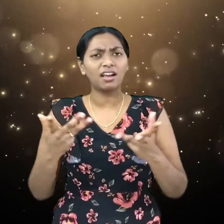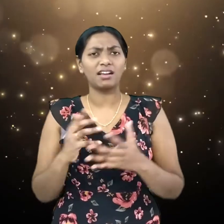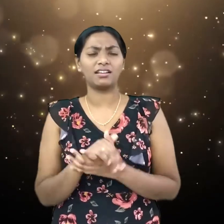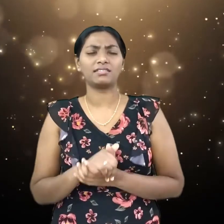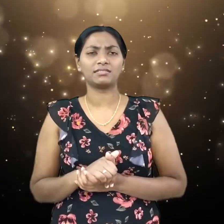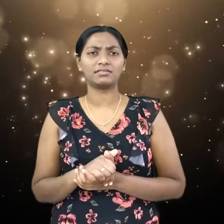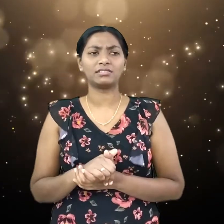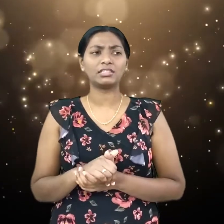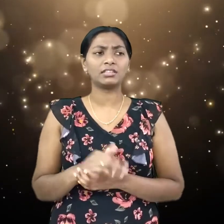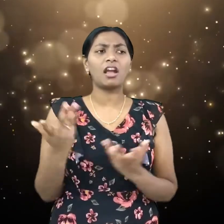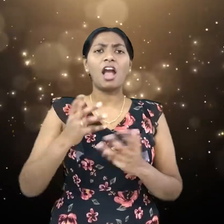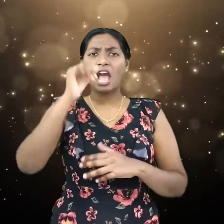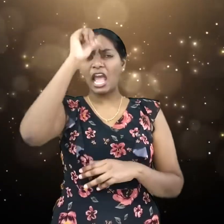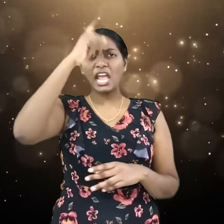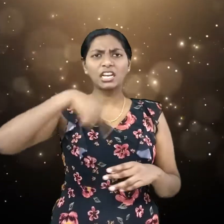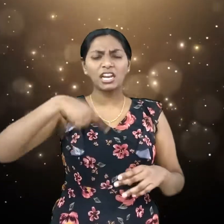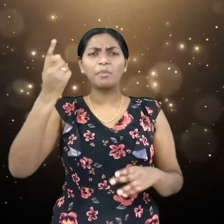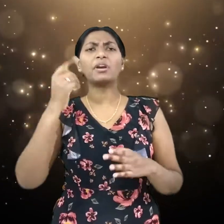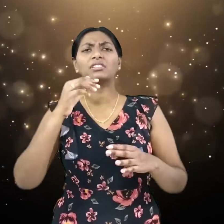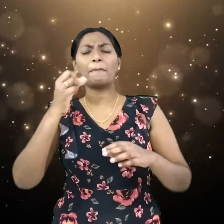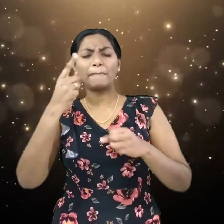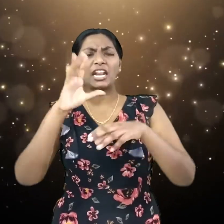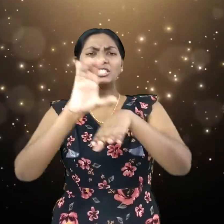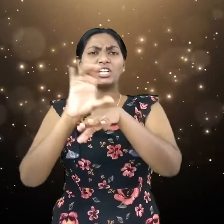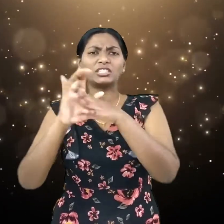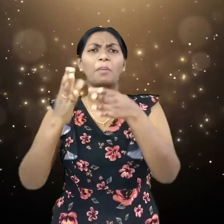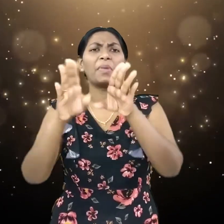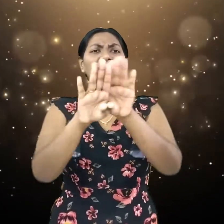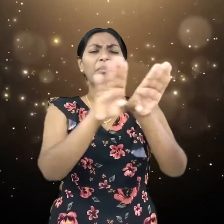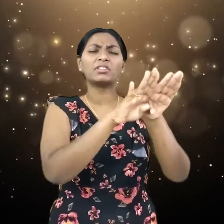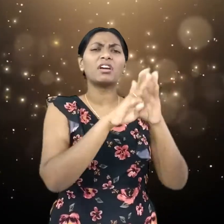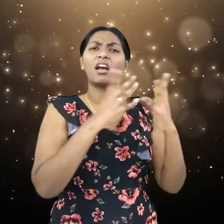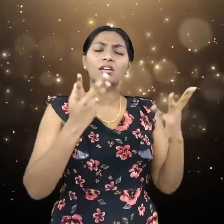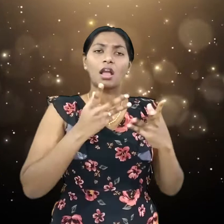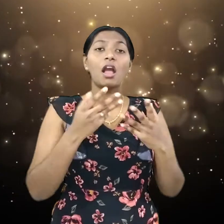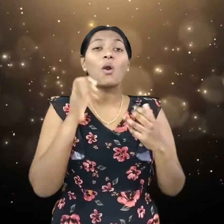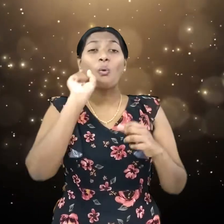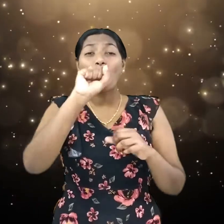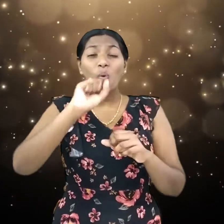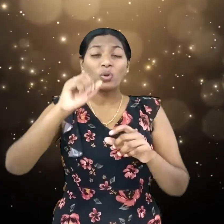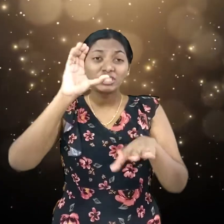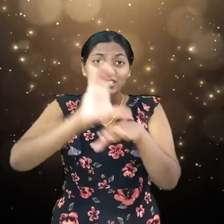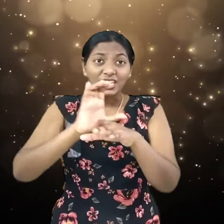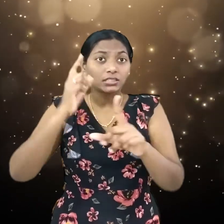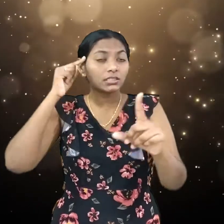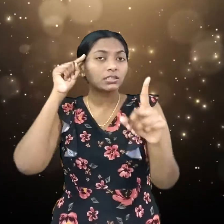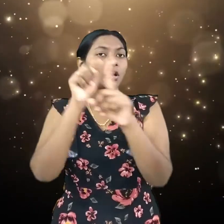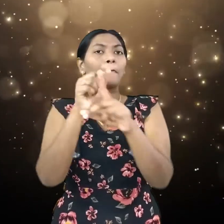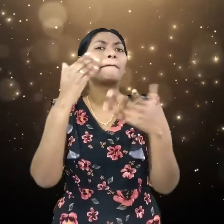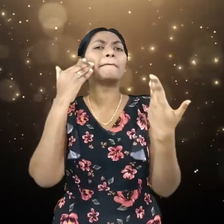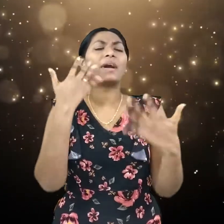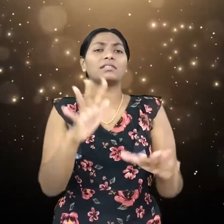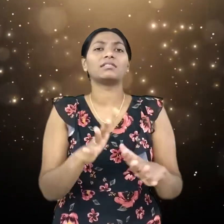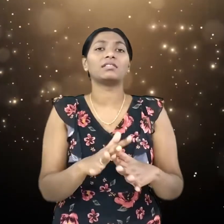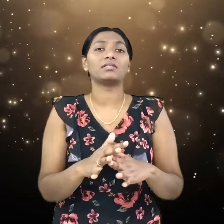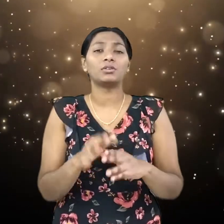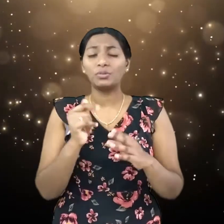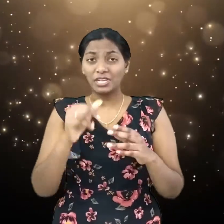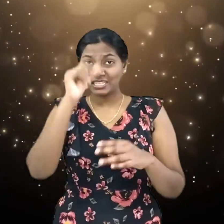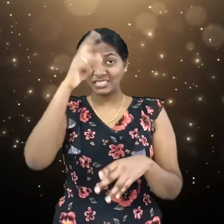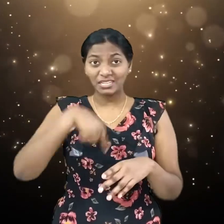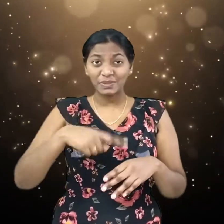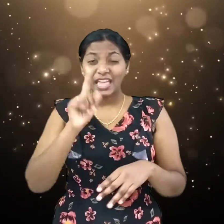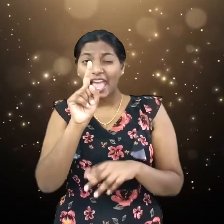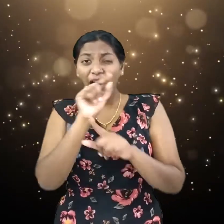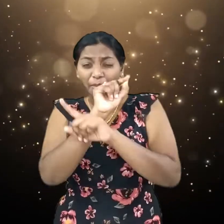क्यों भारत में इतने सारे चर्च बंद हो गए? क्योंकि उनको अपने रहने का उद्देश्य नहीं पता था। प्रेज द लॉर्ड। आपको पता है 1% से कम